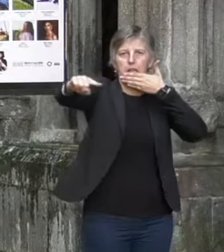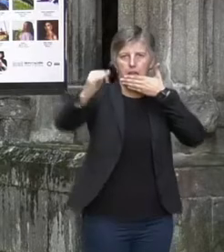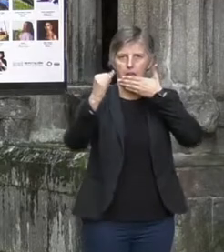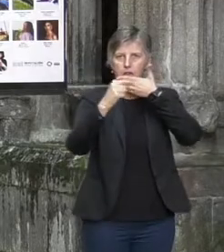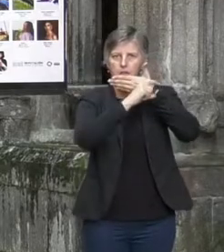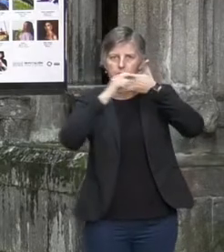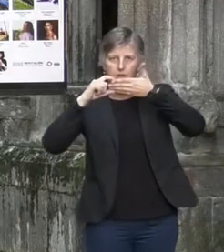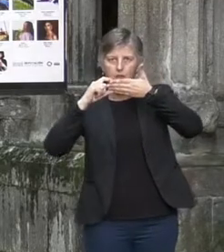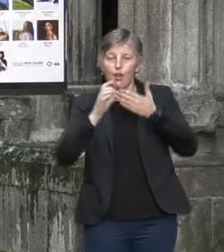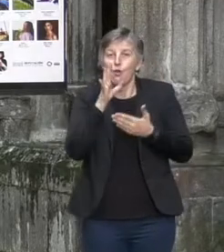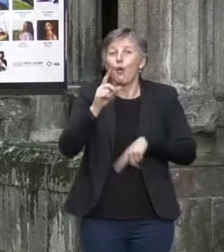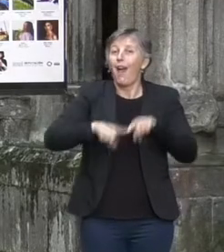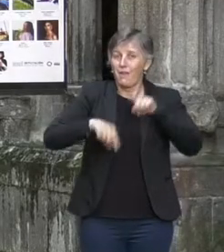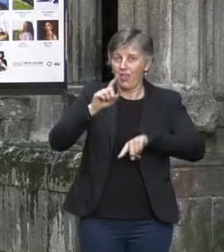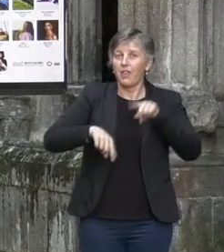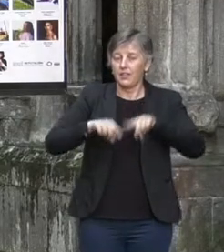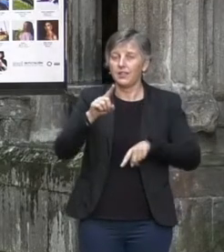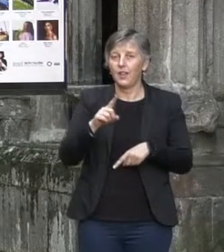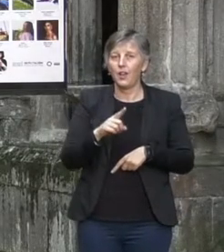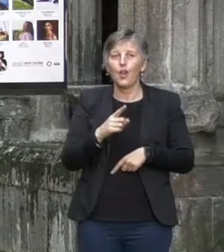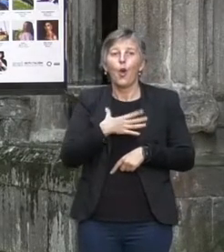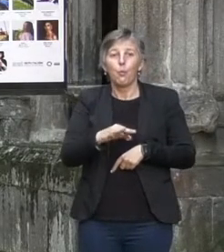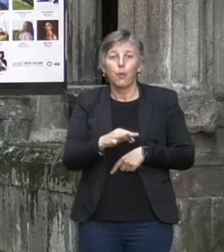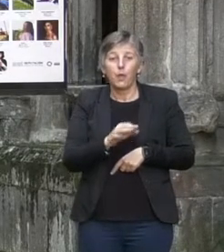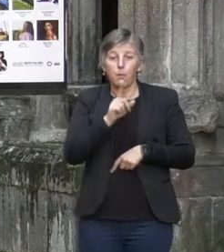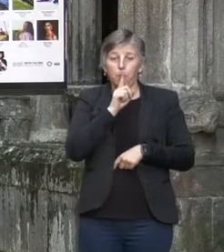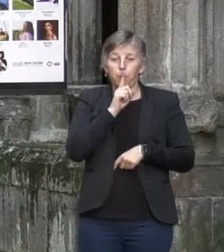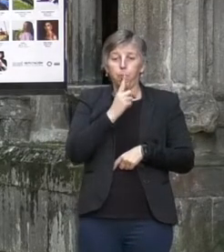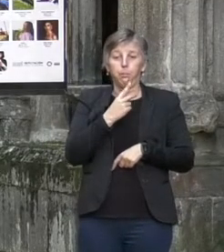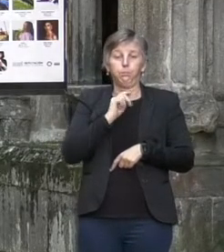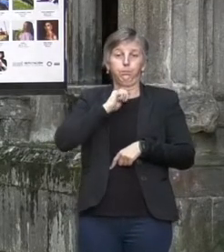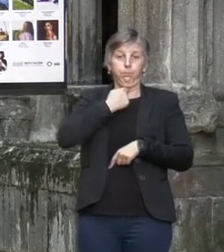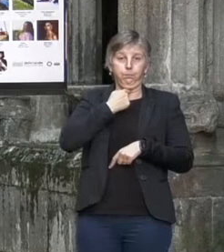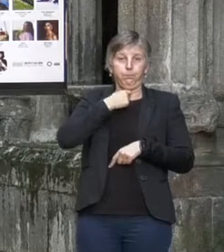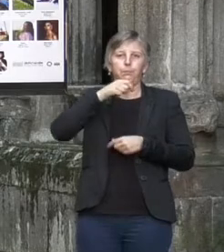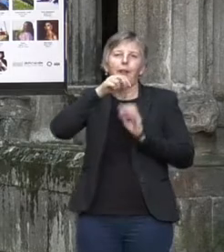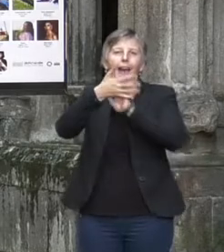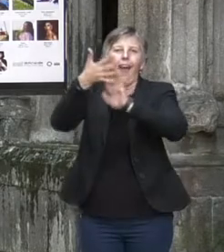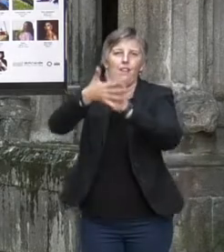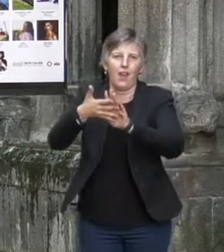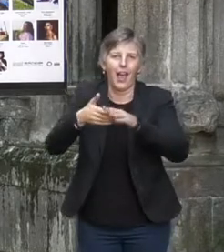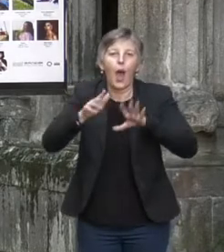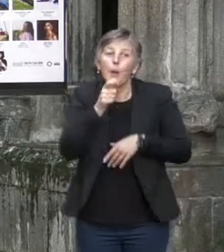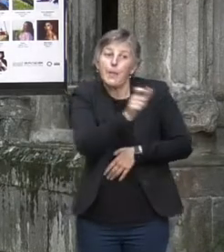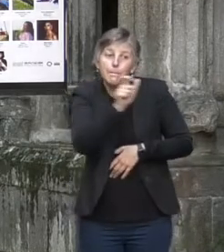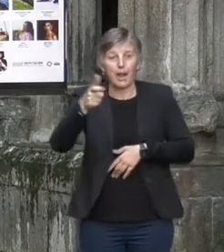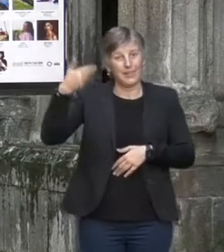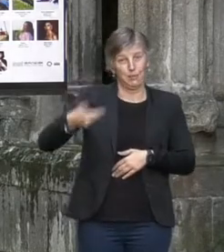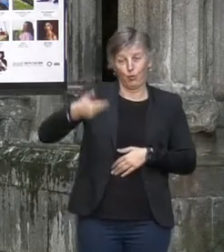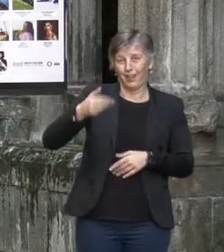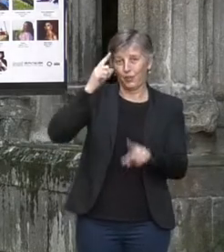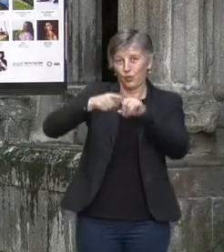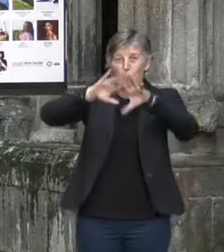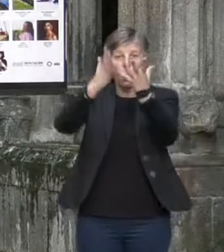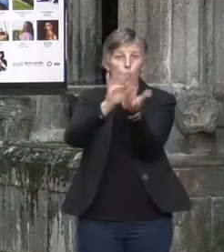porque a veces se pode falar sin decir palabras, inda que as palabras son fundamentais para transformar